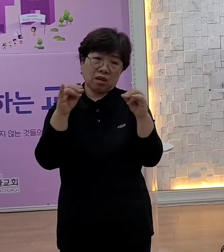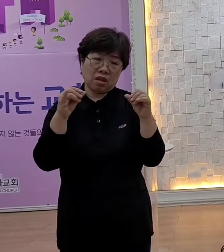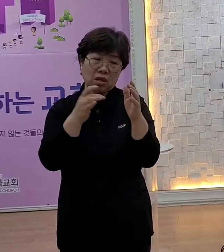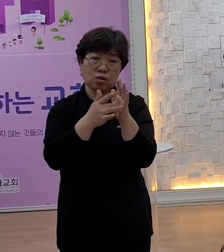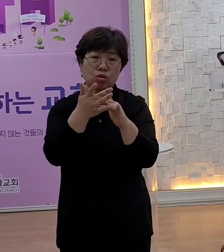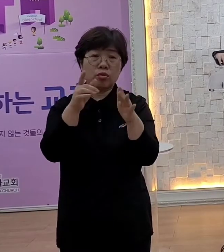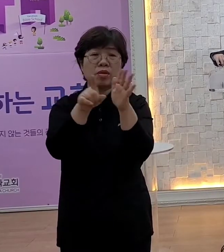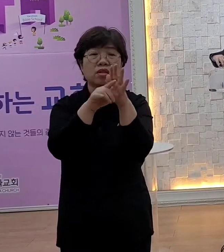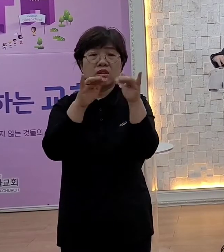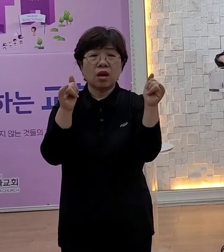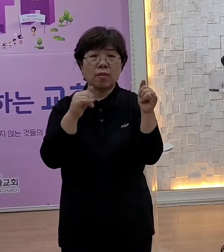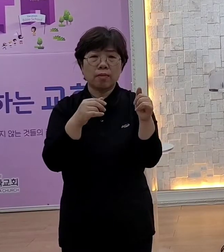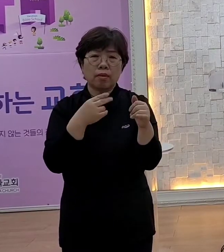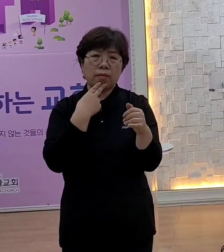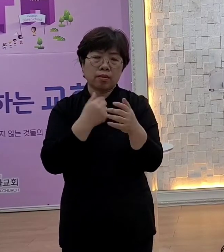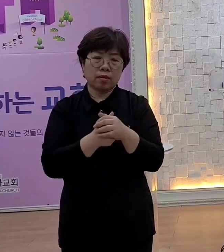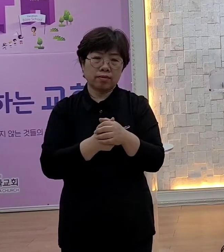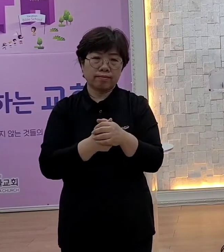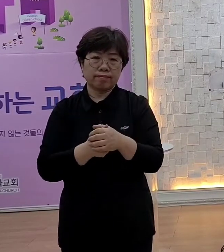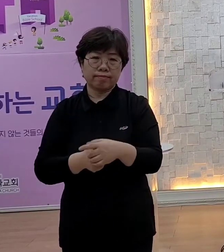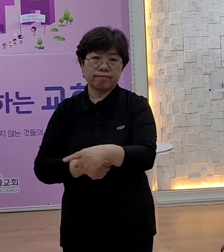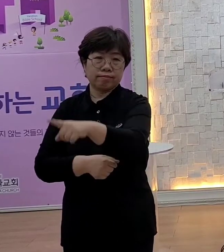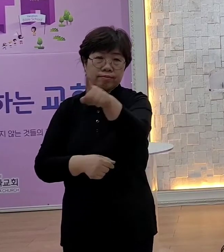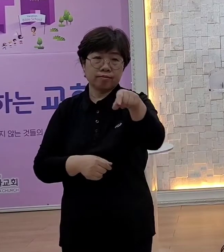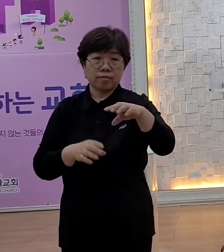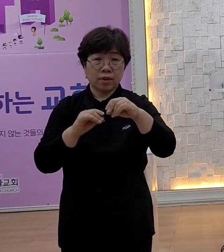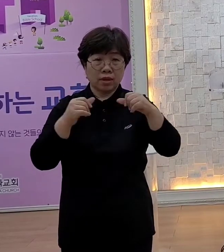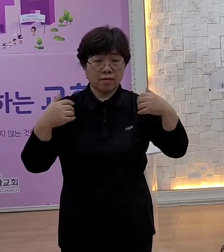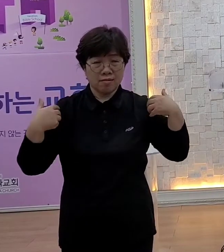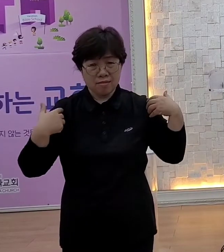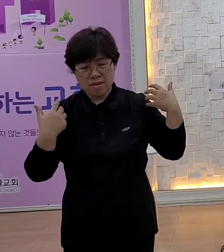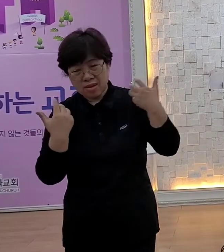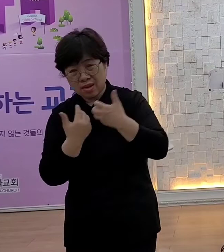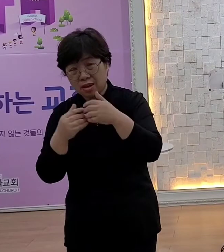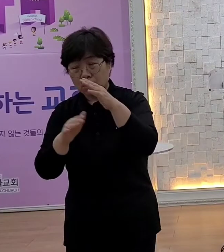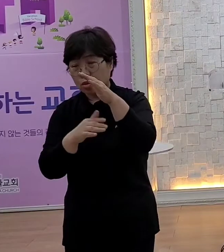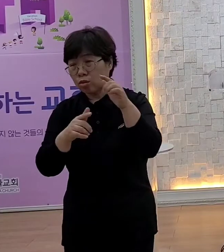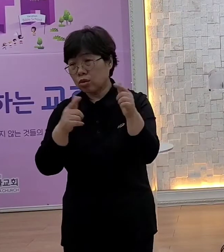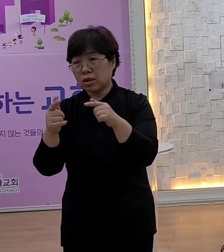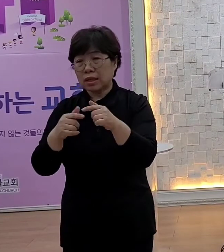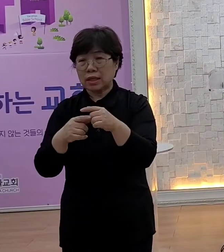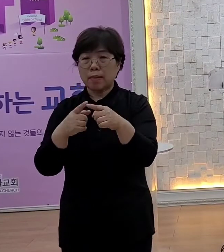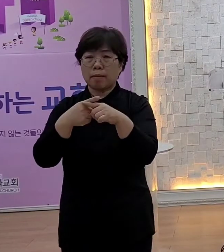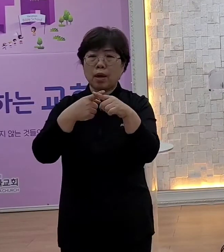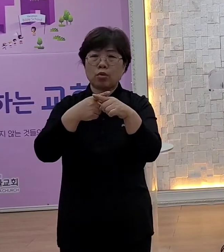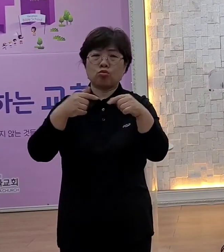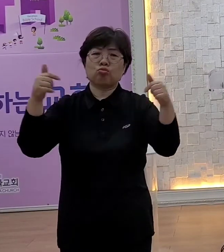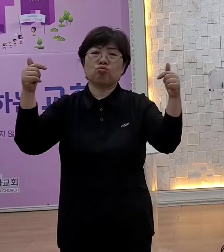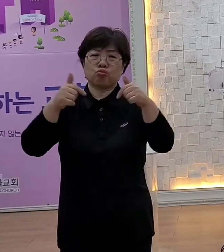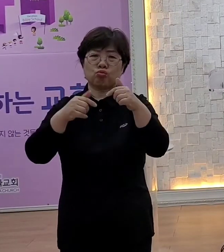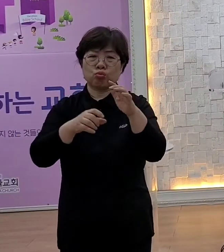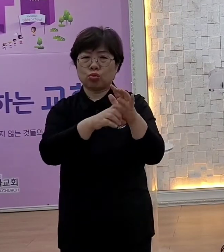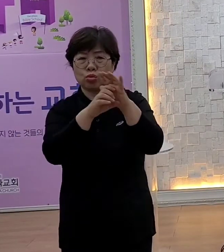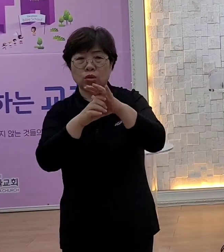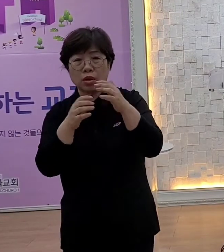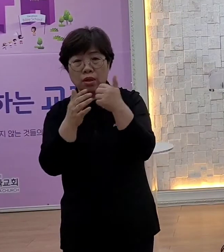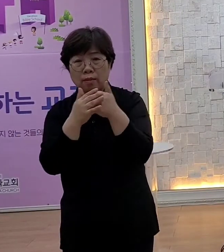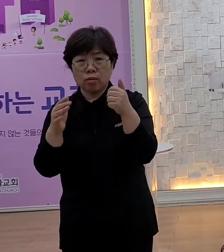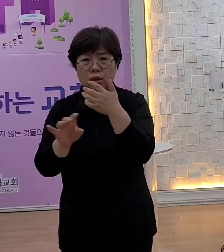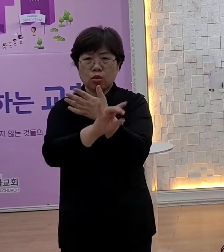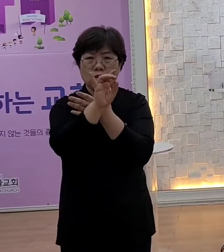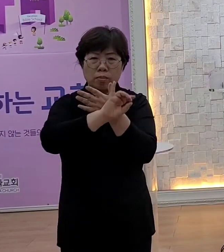우리 교회 여기 꽉 차던 성도들이 지금 한 절반밖에 안 돼요. 코로나 때문에 다 무슨 저런